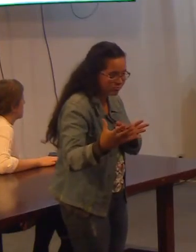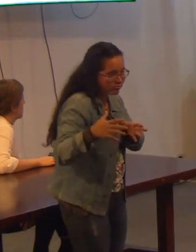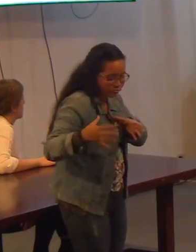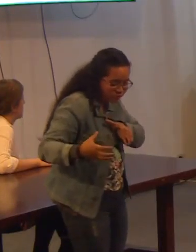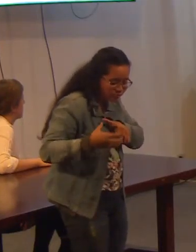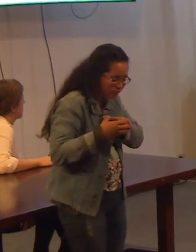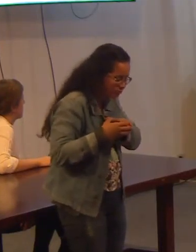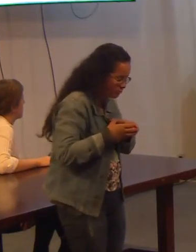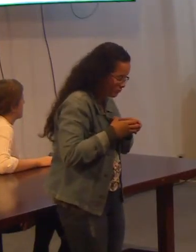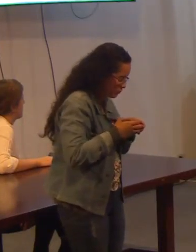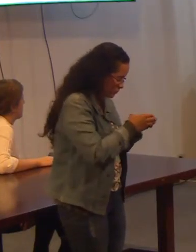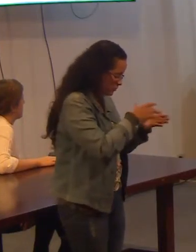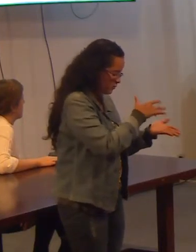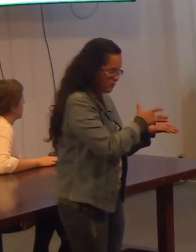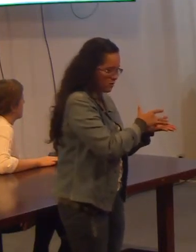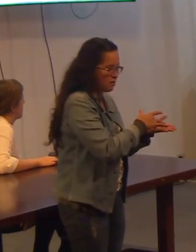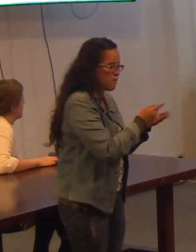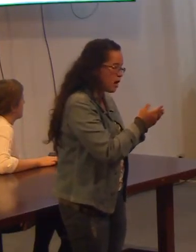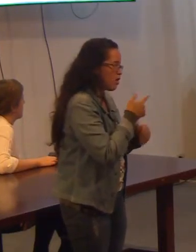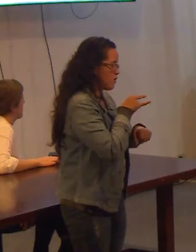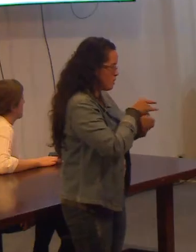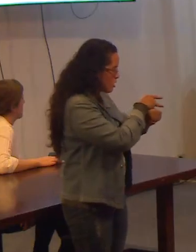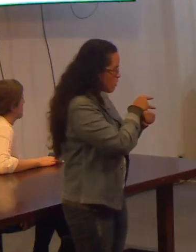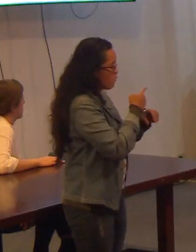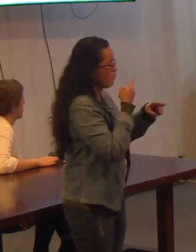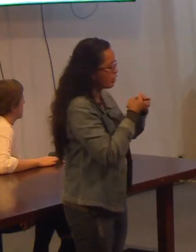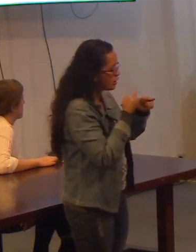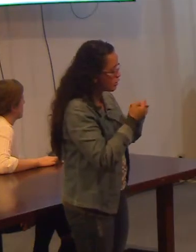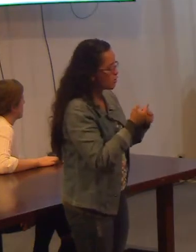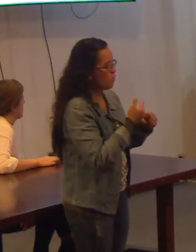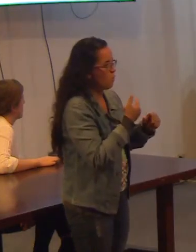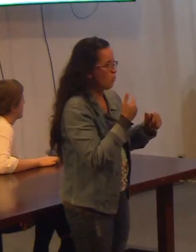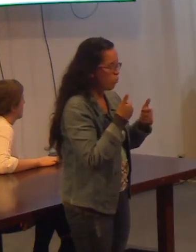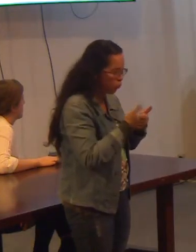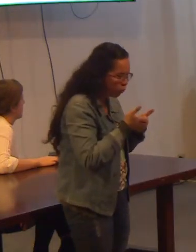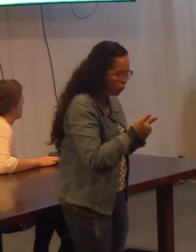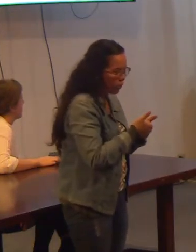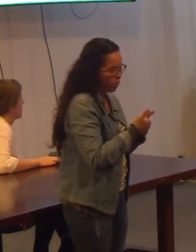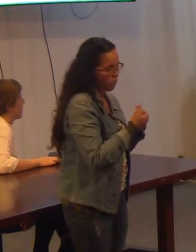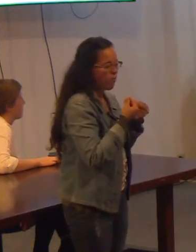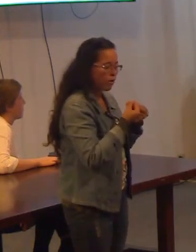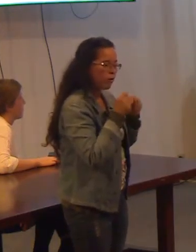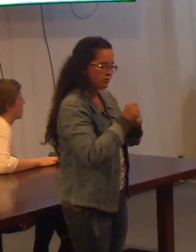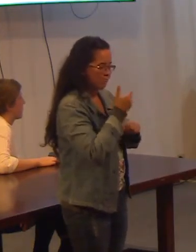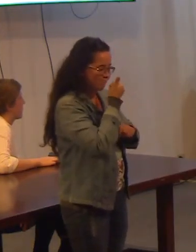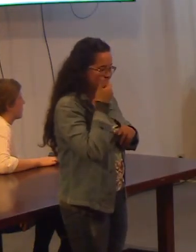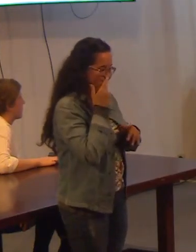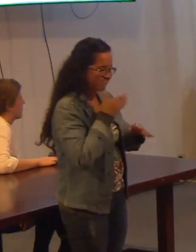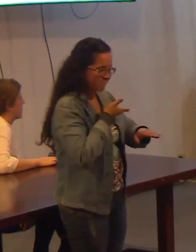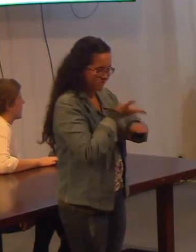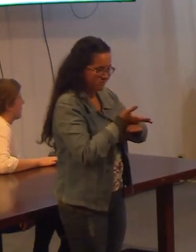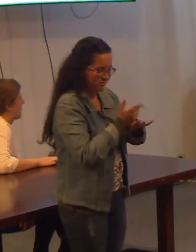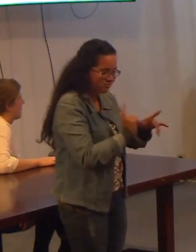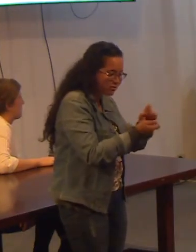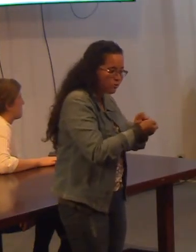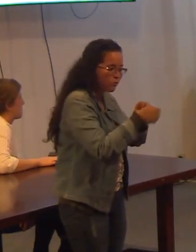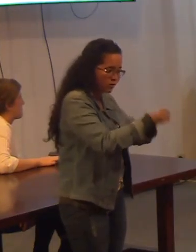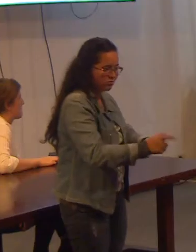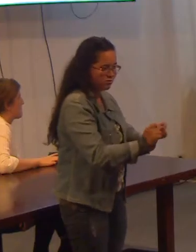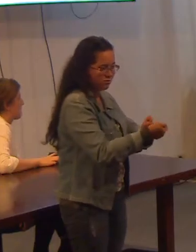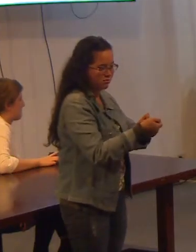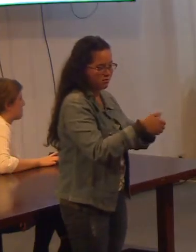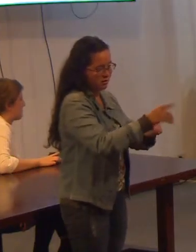para poder sacar todo lo positivo y todo lo bueno para así seguir con esta transformación en los diferentes contextos.